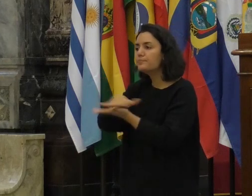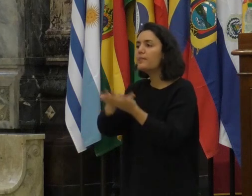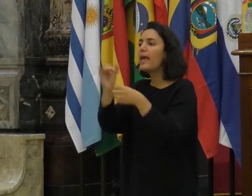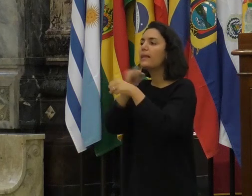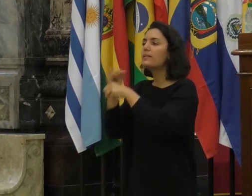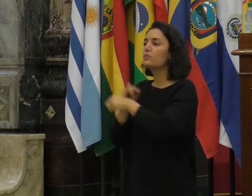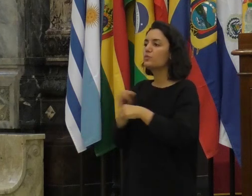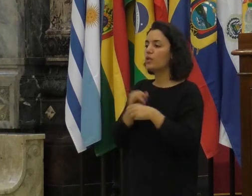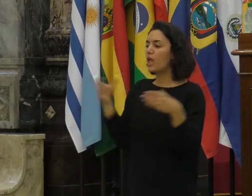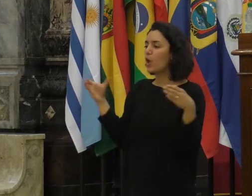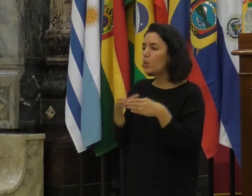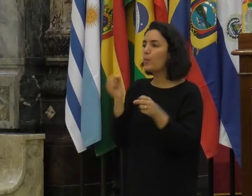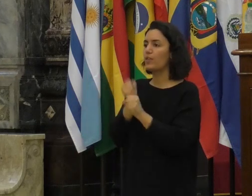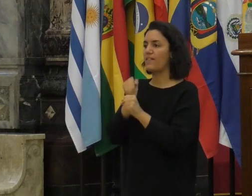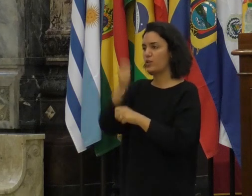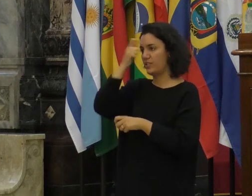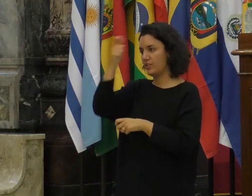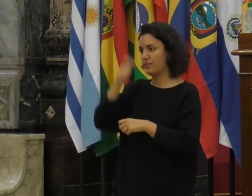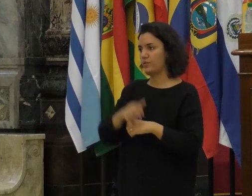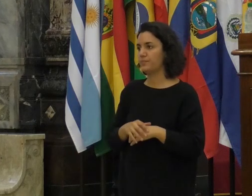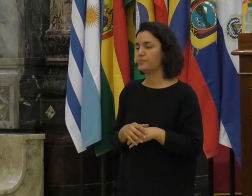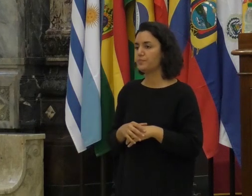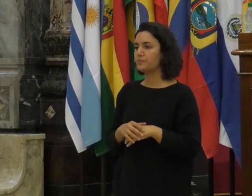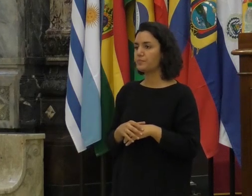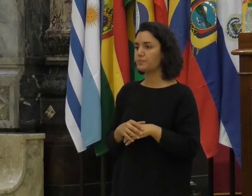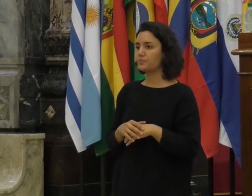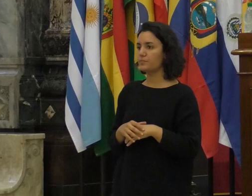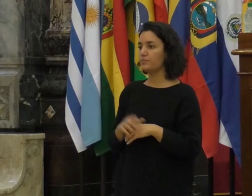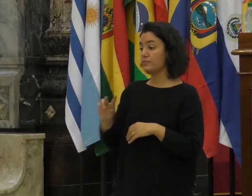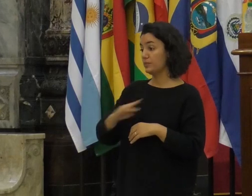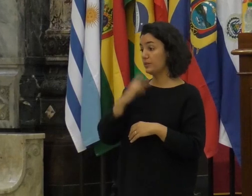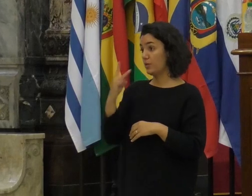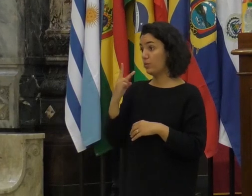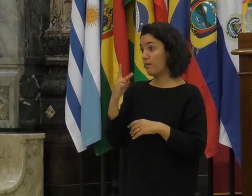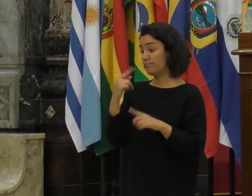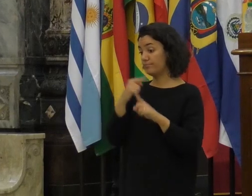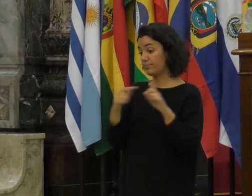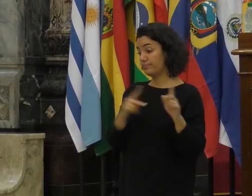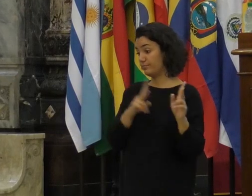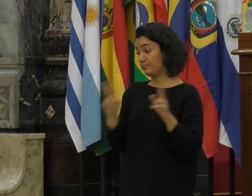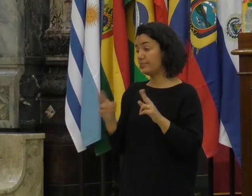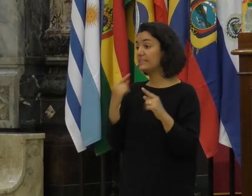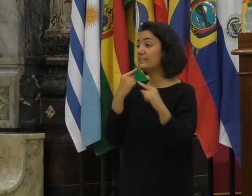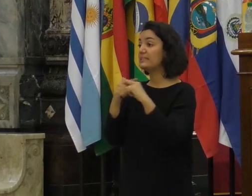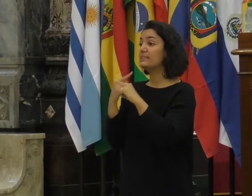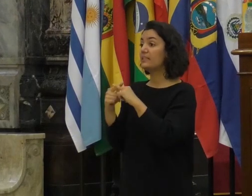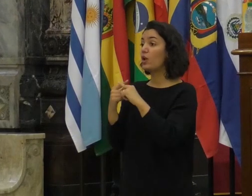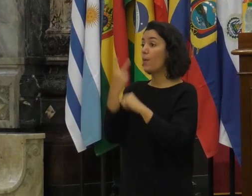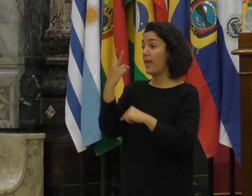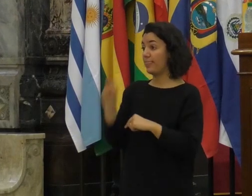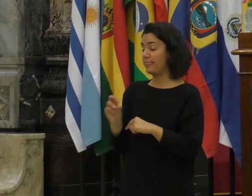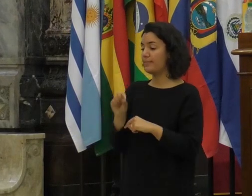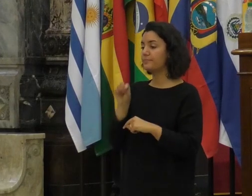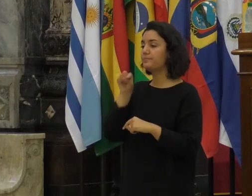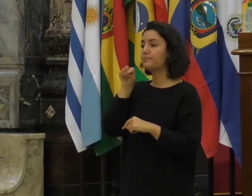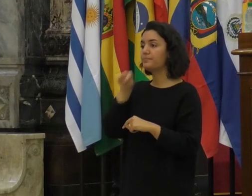instituciones y grupos de trabajo científico. En la segunda mitad del siglo XX se produjeron